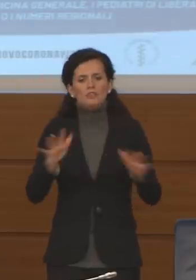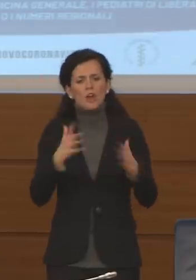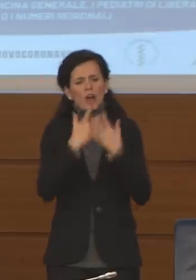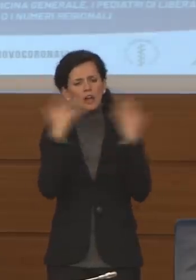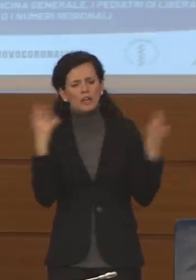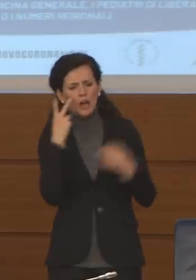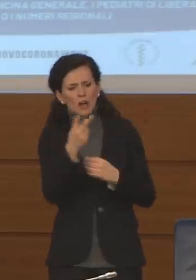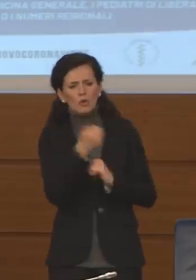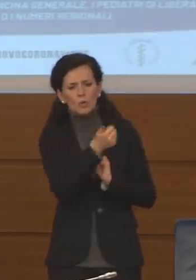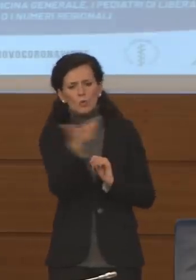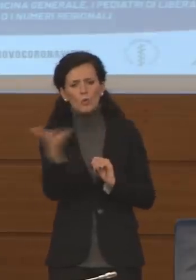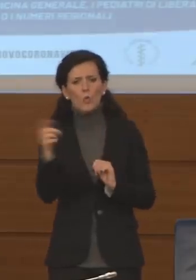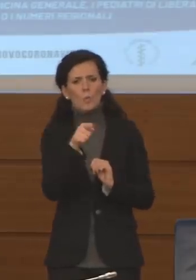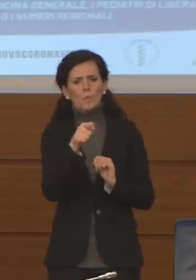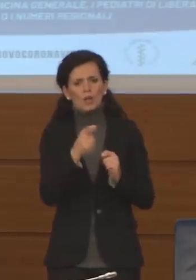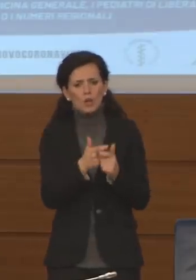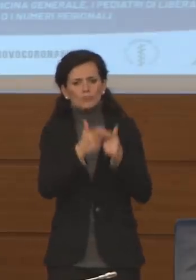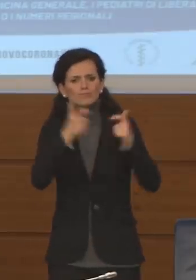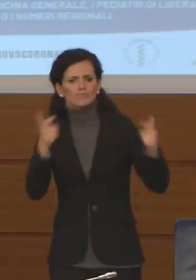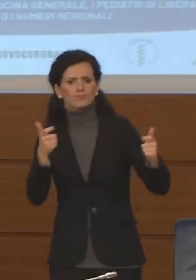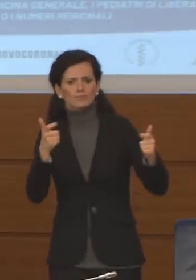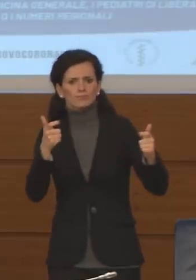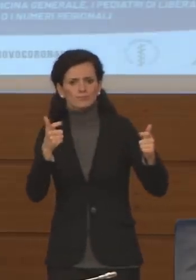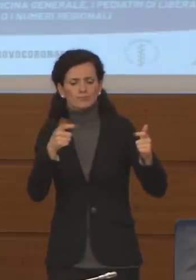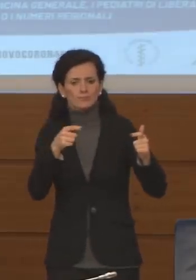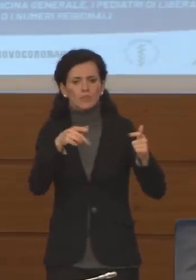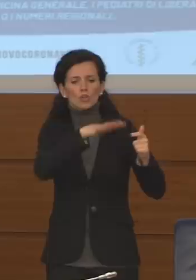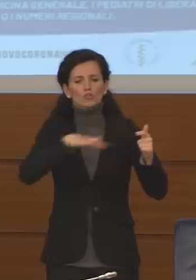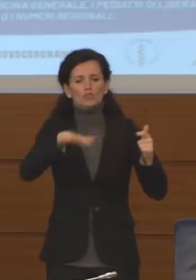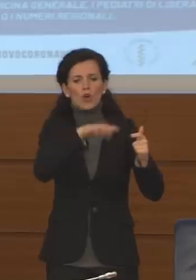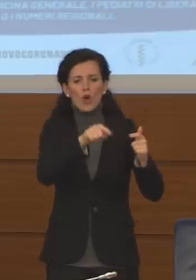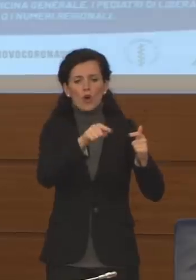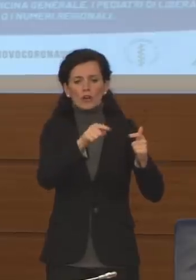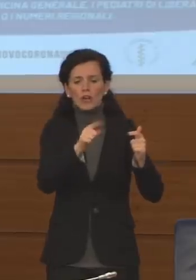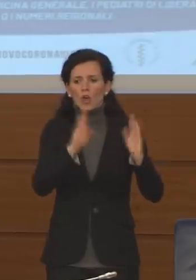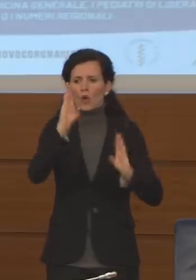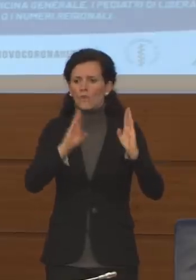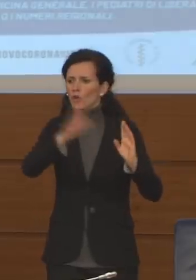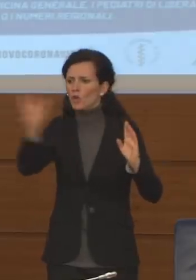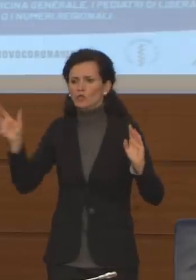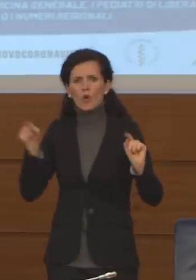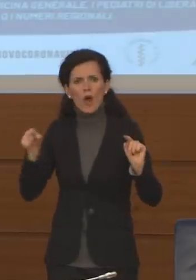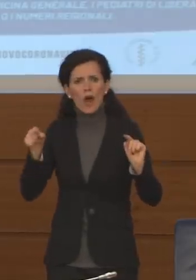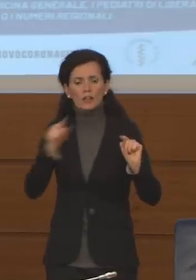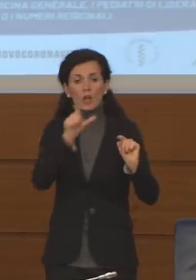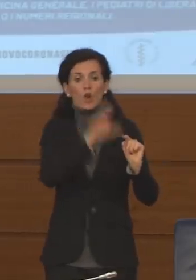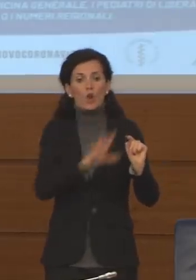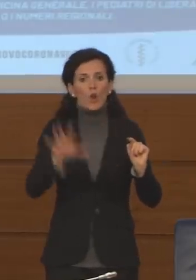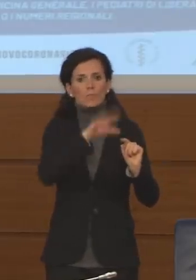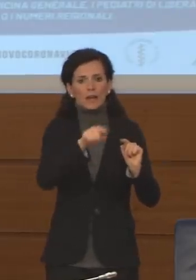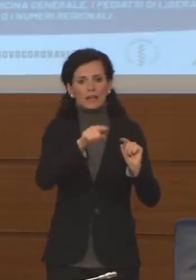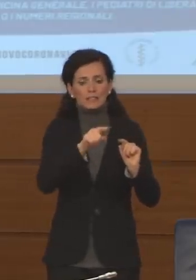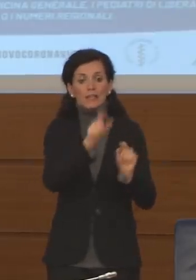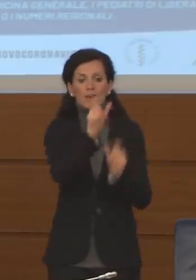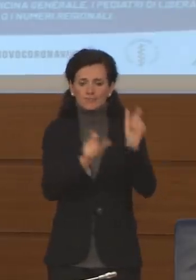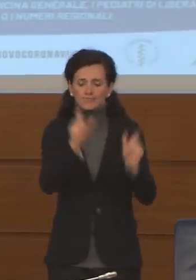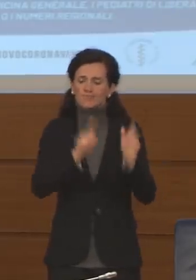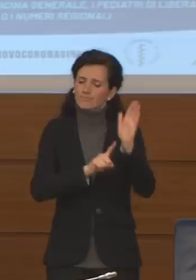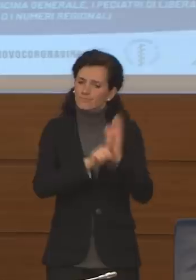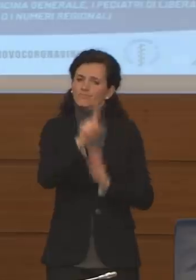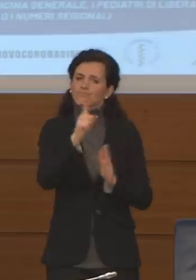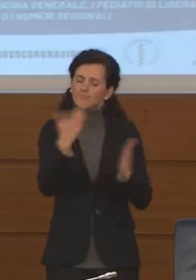c'è un incremento in alcune aree più che in altre ma comunque la regione lombardia di cardi positivi o di casi